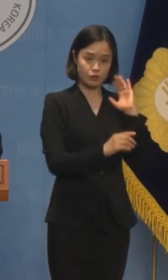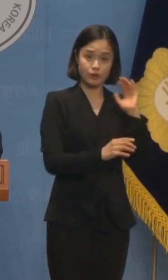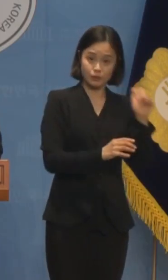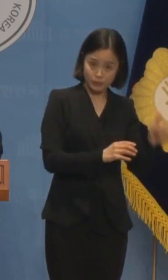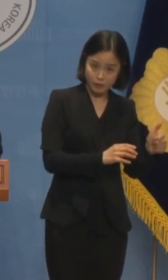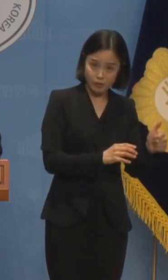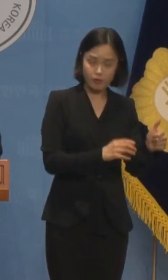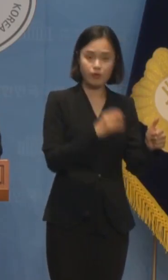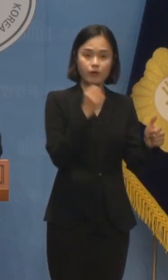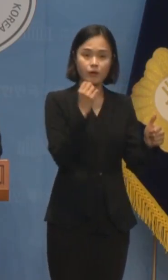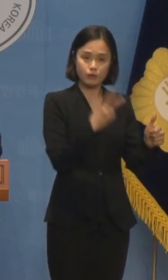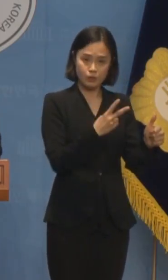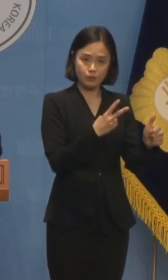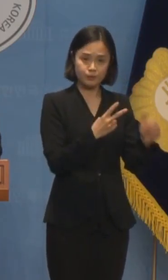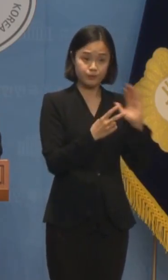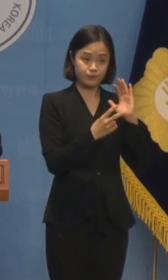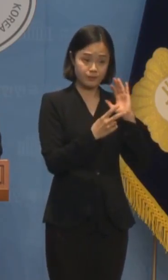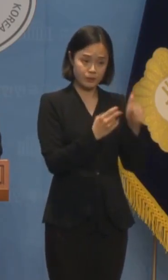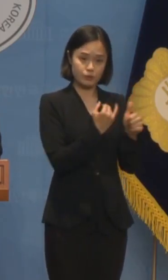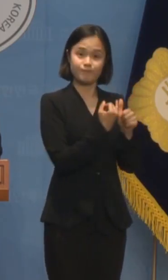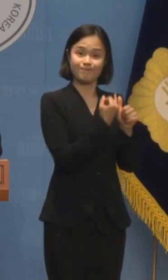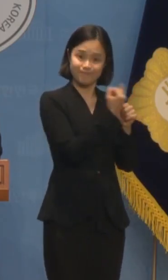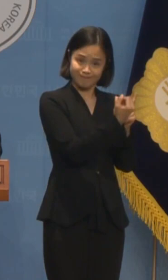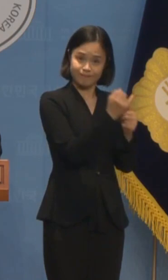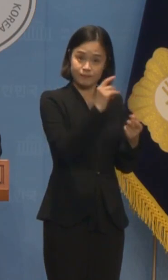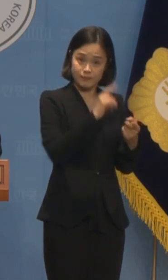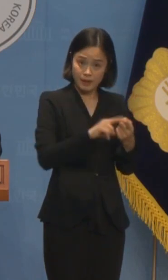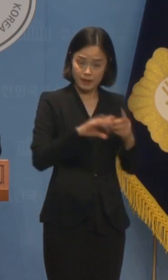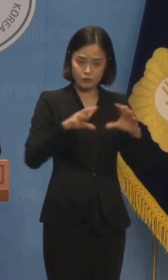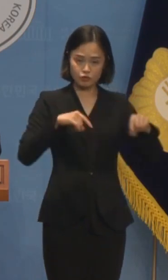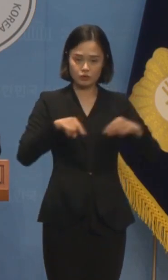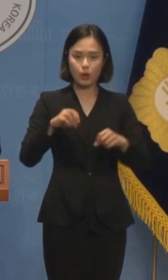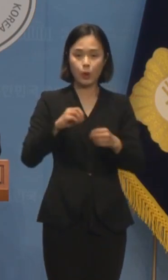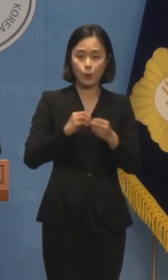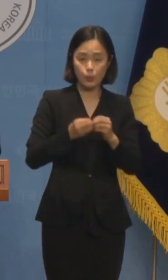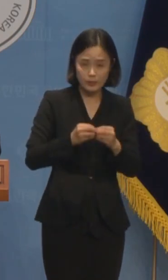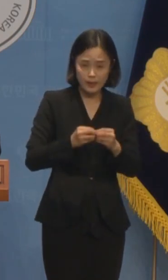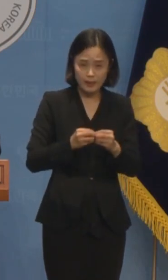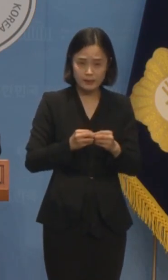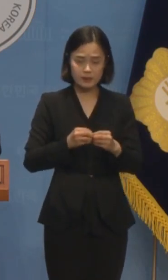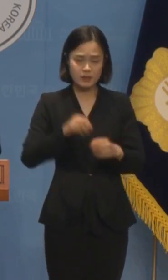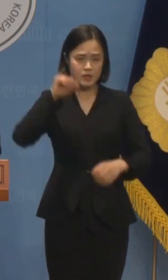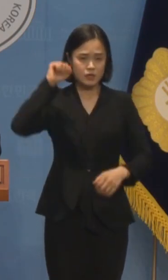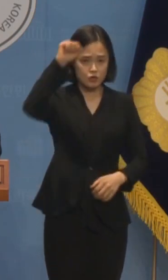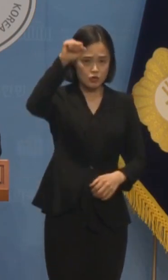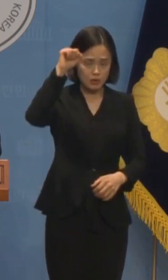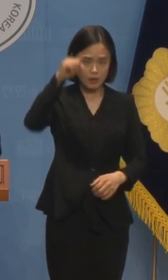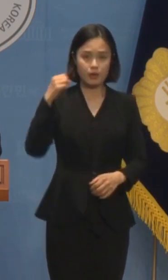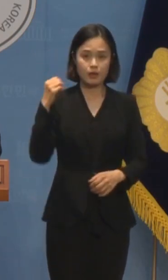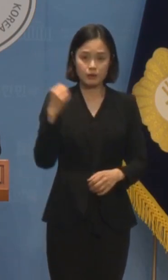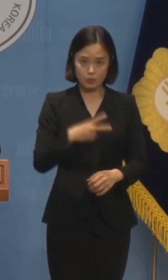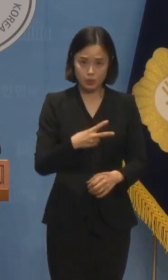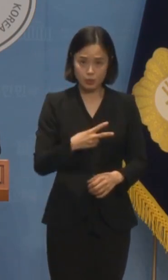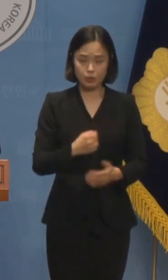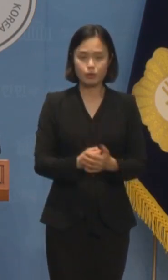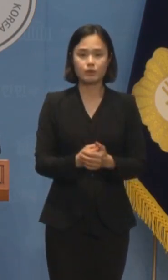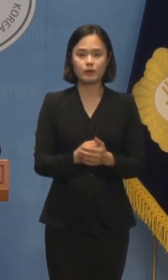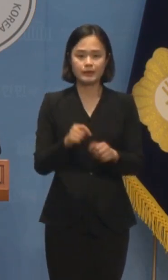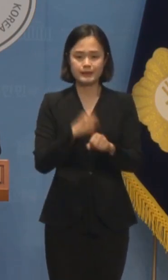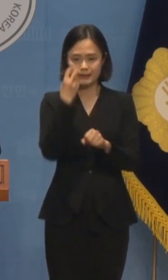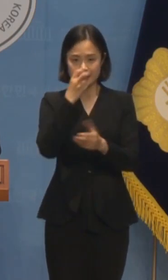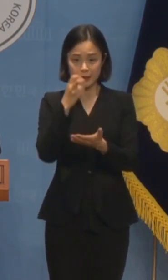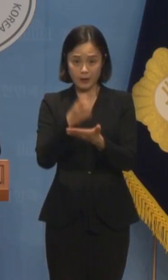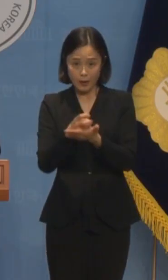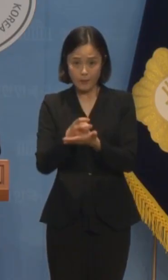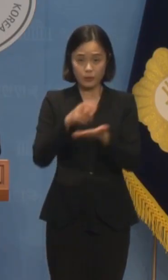대통령과 김건희 여사의 국정농단 규탄과 특검을 촉구하는 국민행동 천만